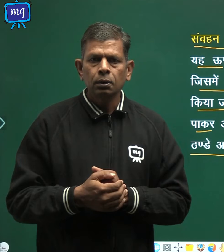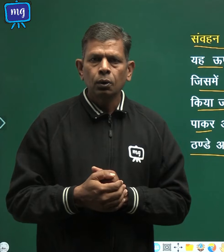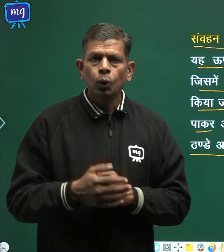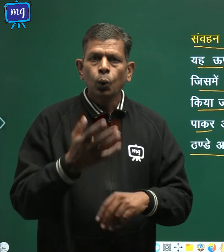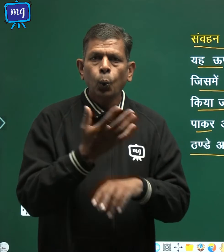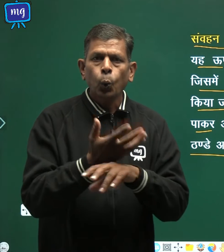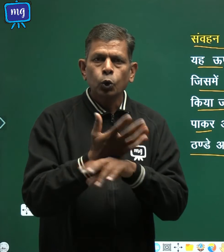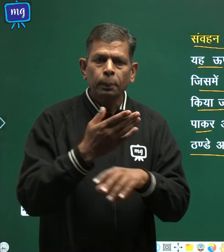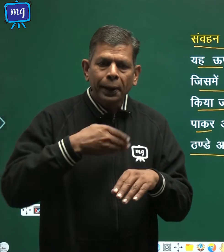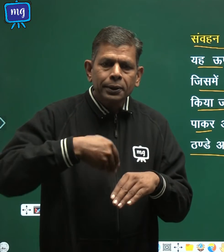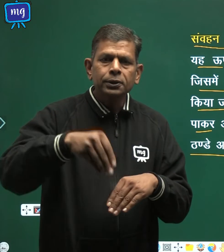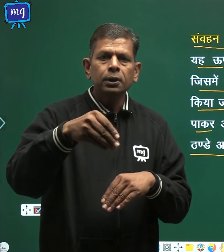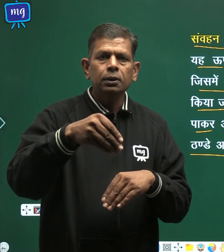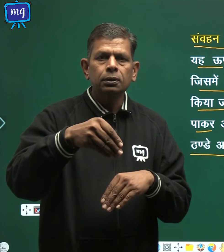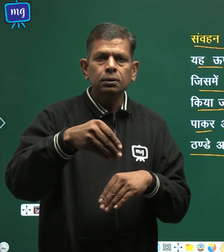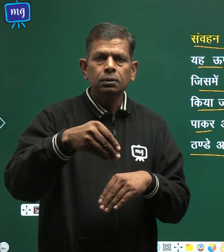ऊष्मा संचरण